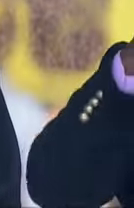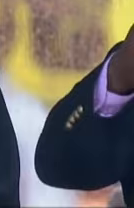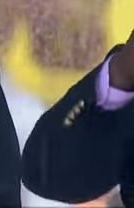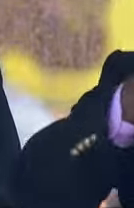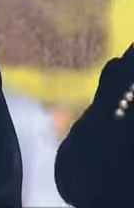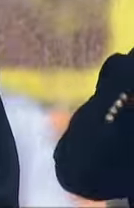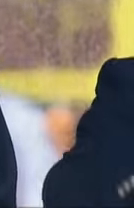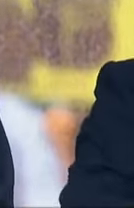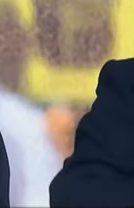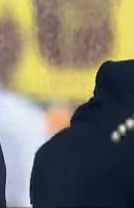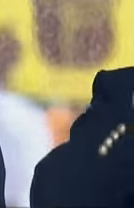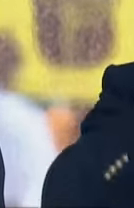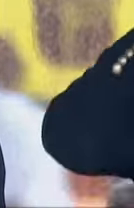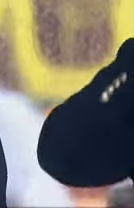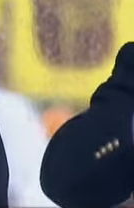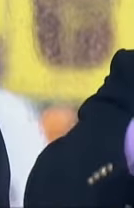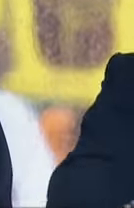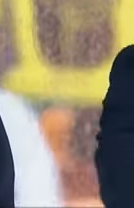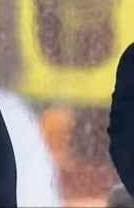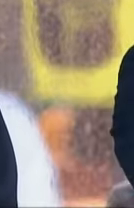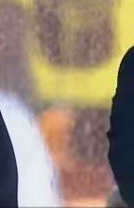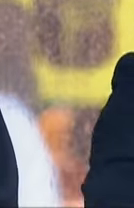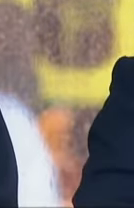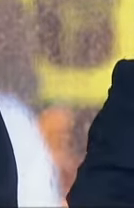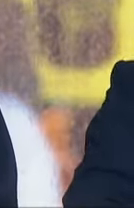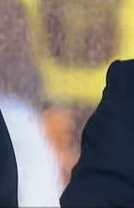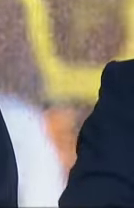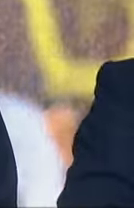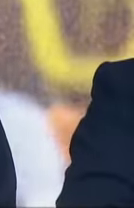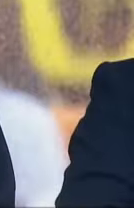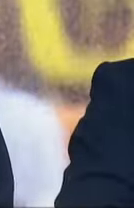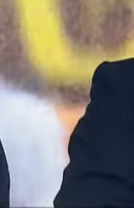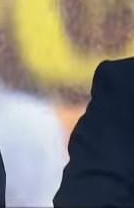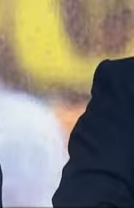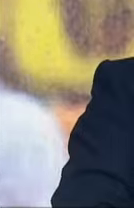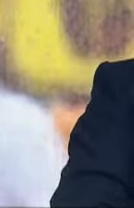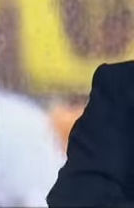Bizler suçlu bulunmuş ve Robben Adası'nda ömür boyu hapis cezasına çarptırılmıştık.